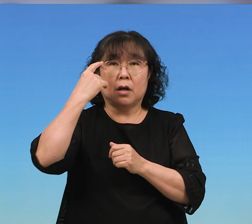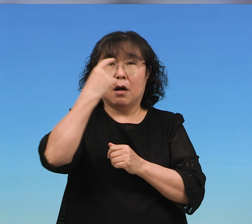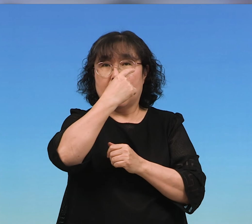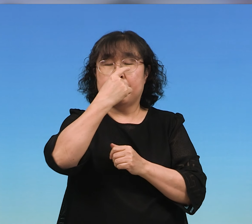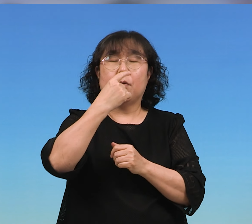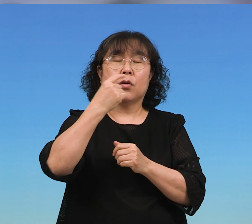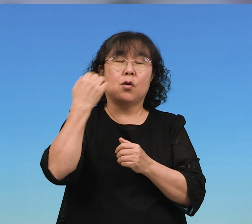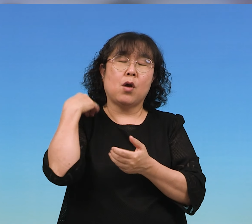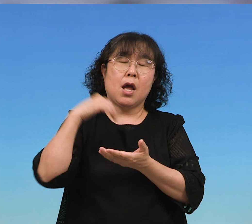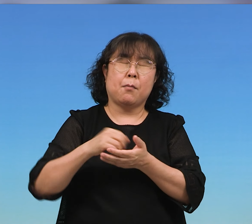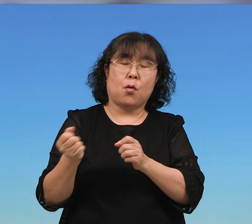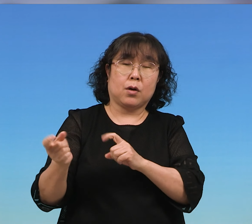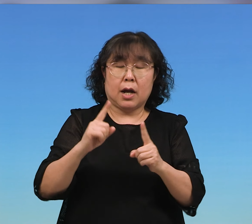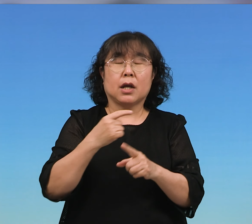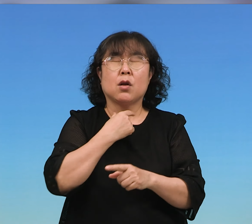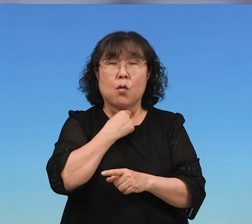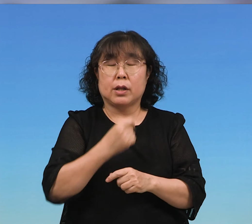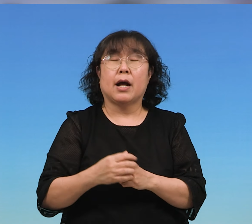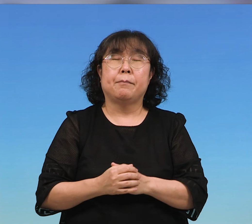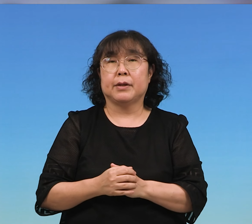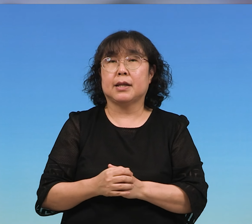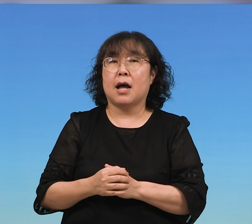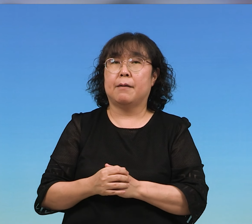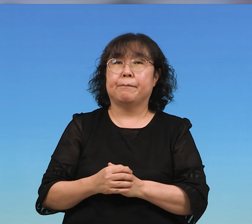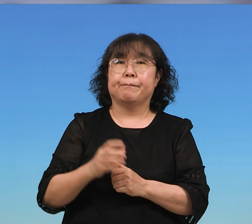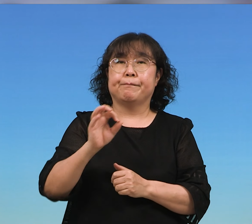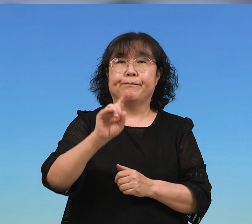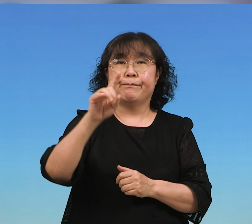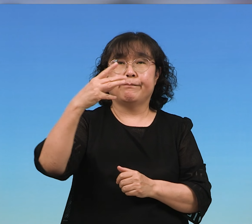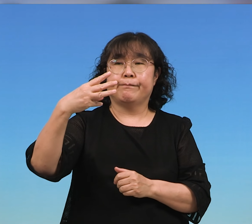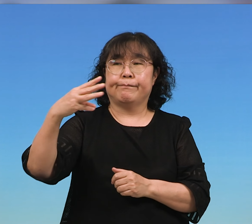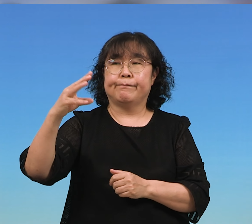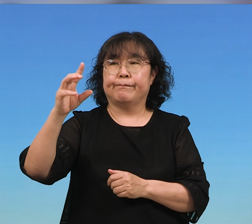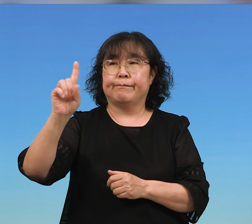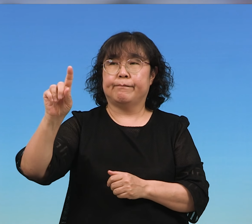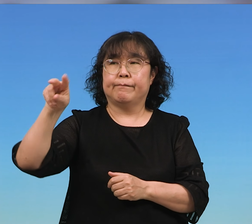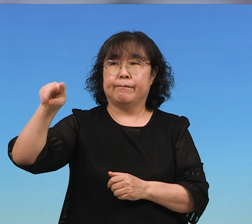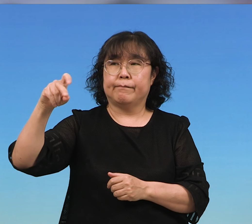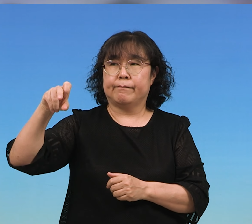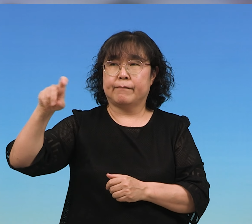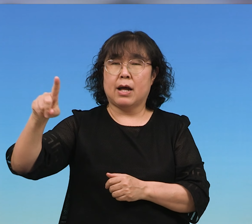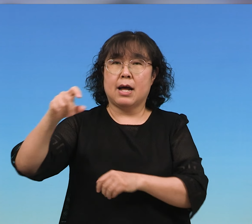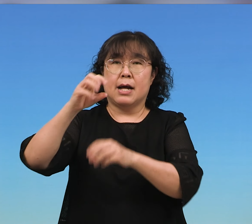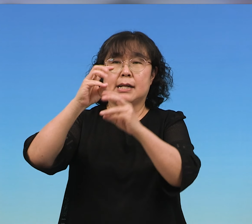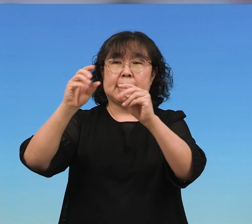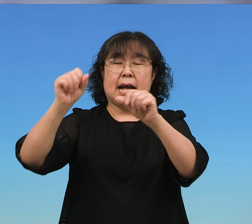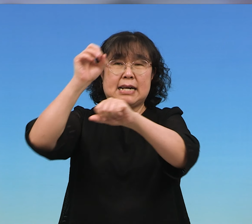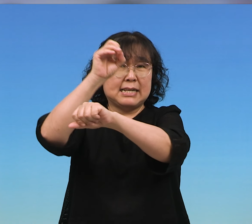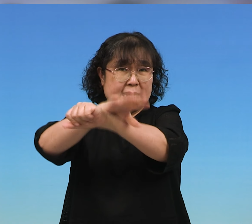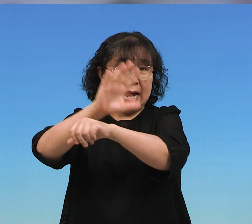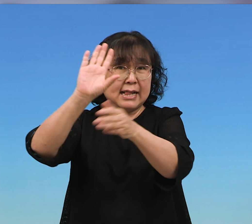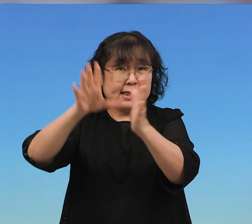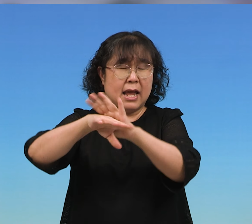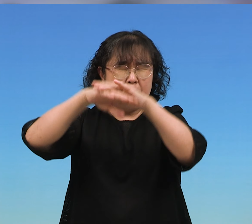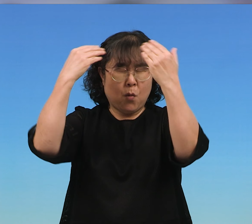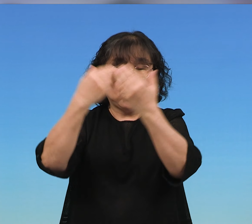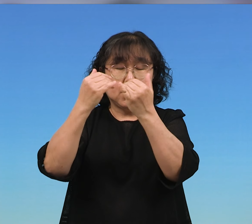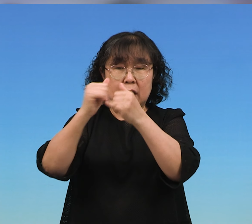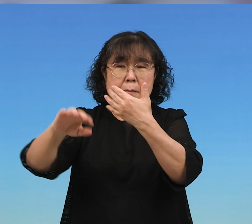열기 원합니다. 안목을 회복하기 원합니다. 그 알라스카를 매입할 때 모두가 반대했지만 통찰력을 가지고 그